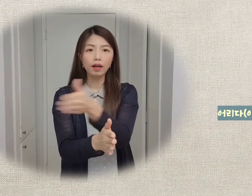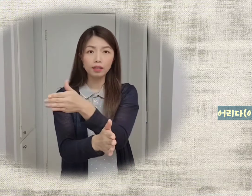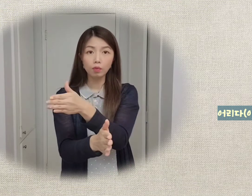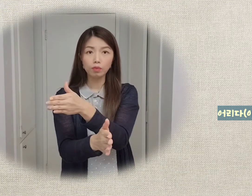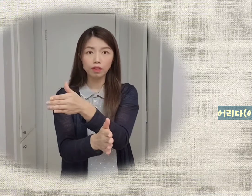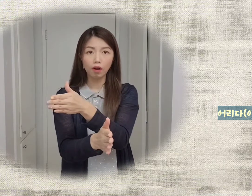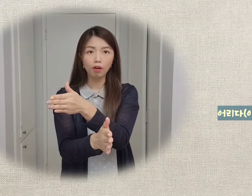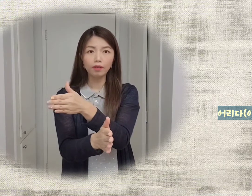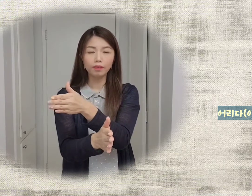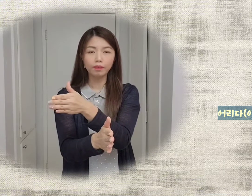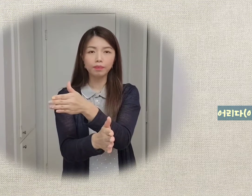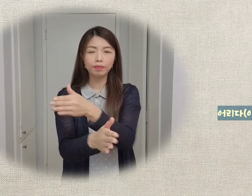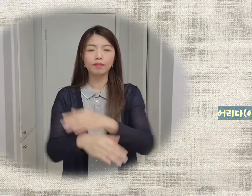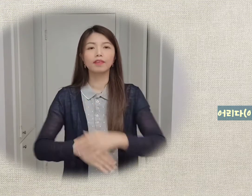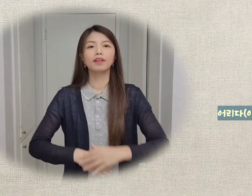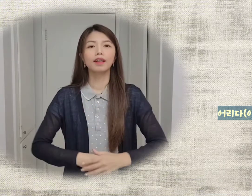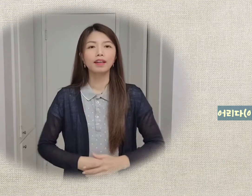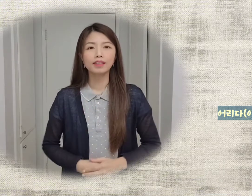시절과 시절부터